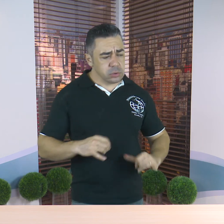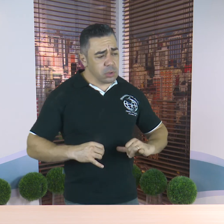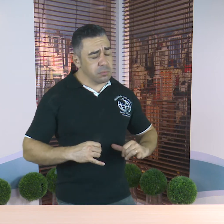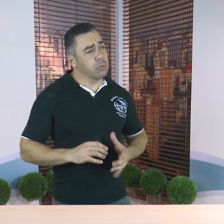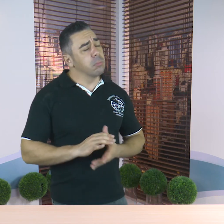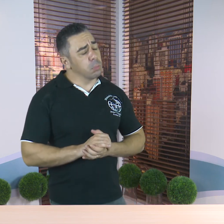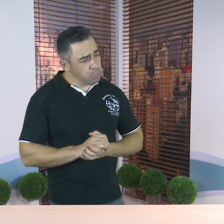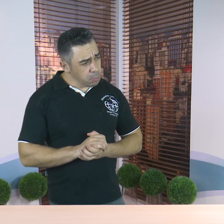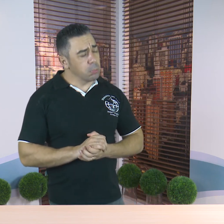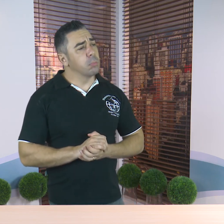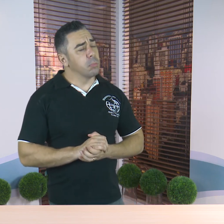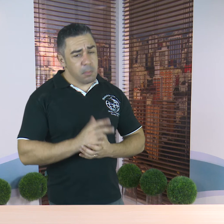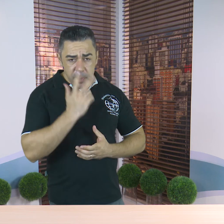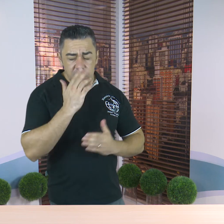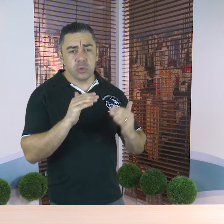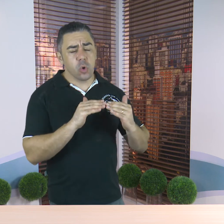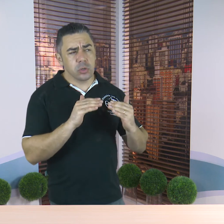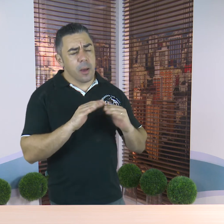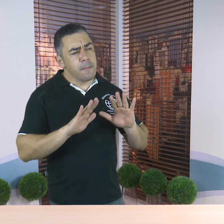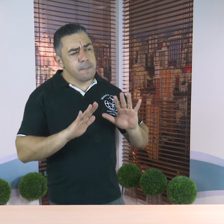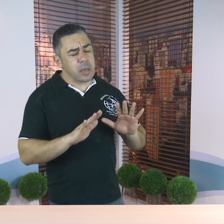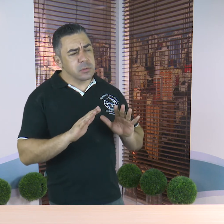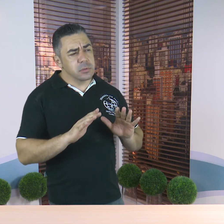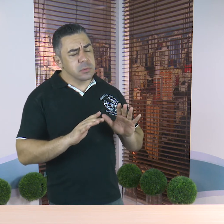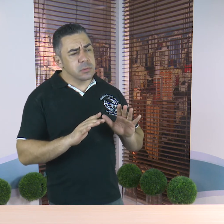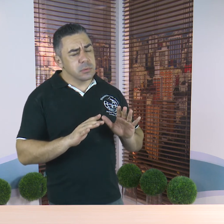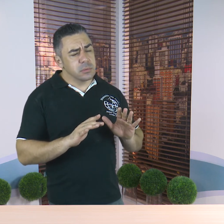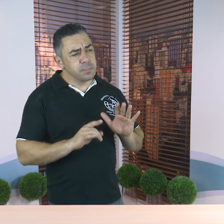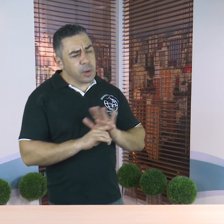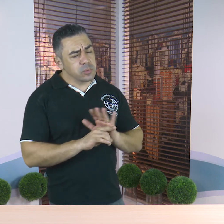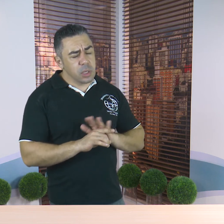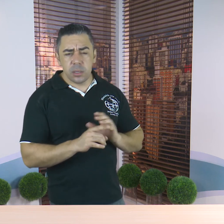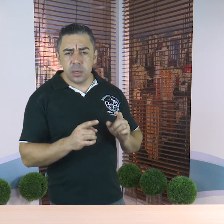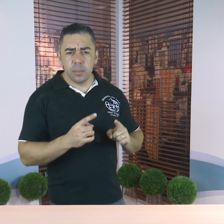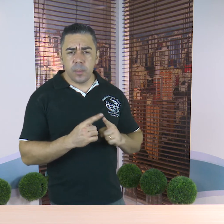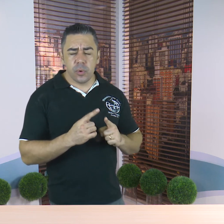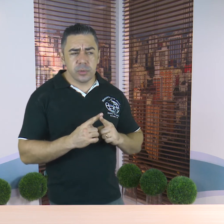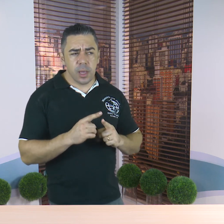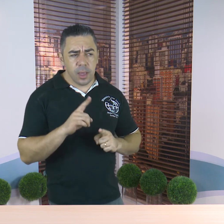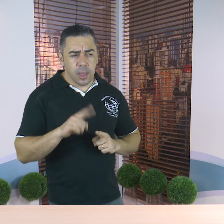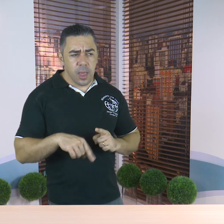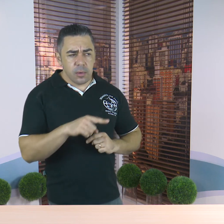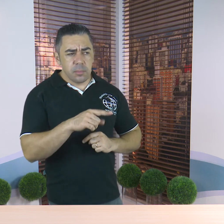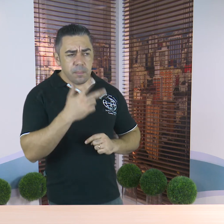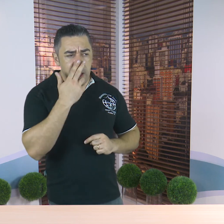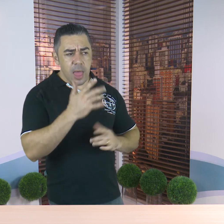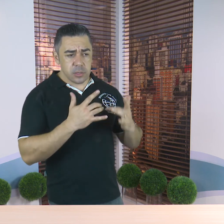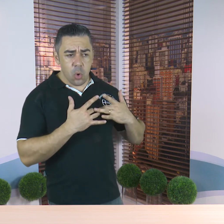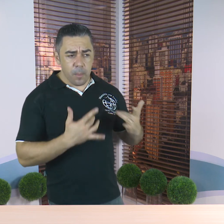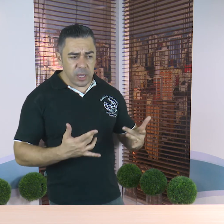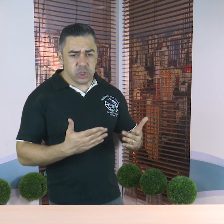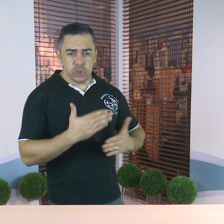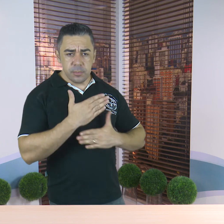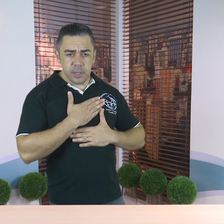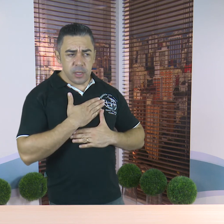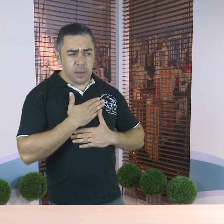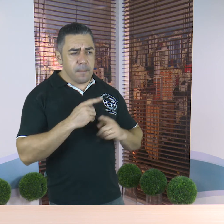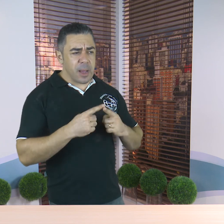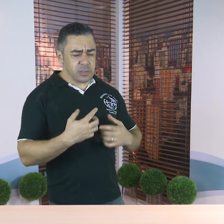mas então começamos a perguntar: por que, apesar de aparente compaixão deles, nos sentimos piores,